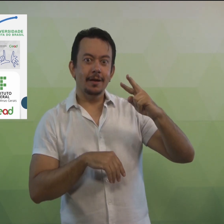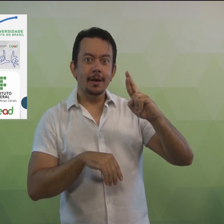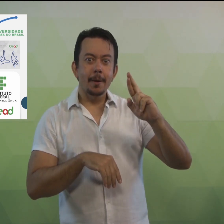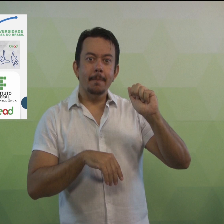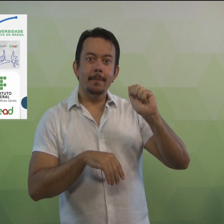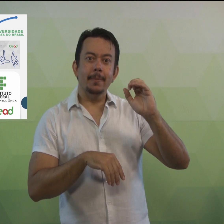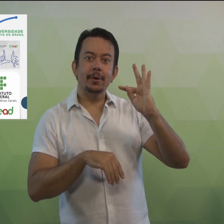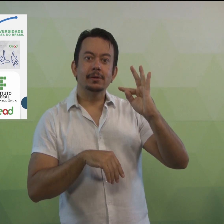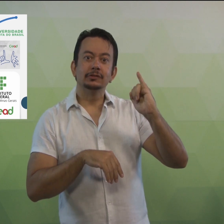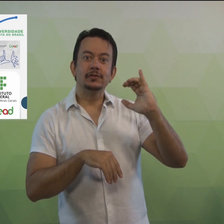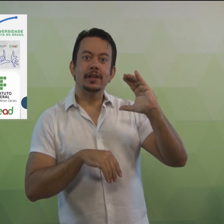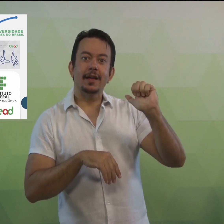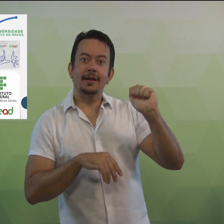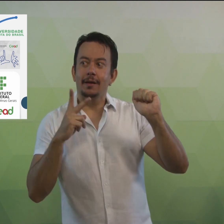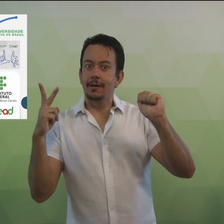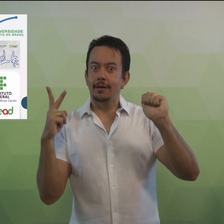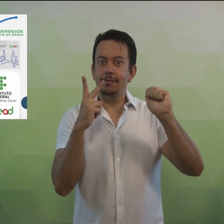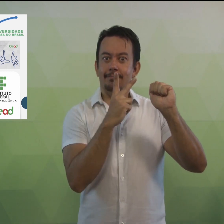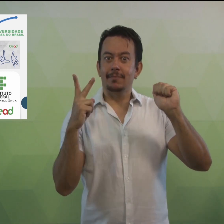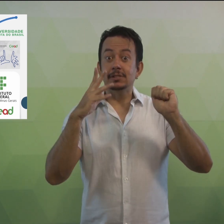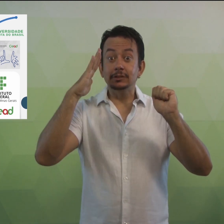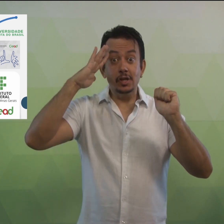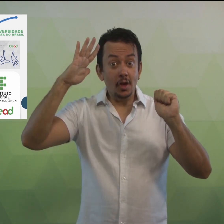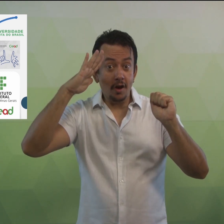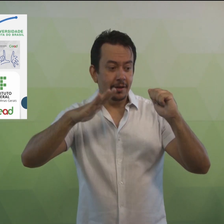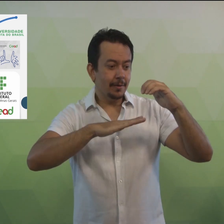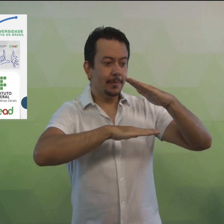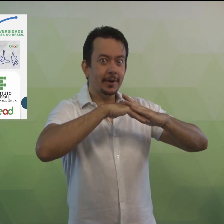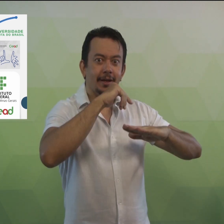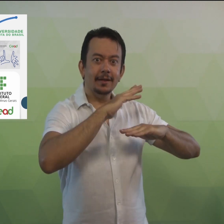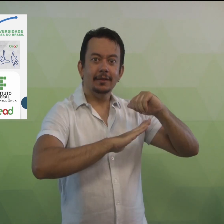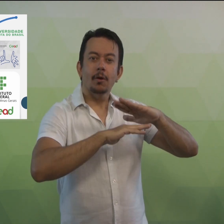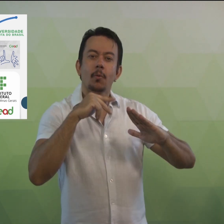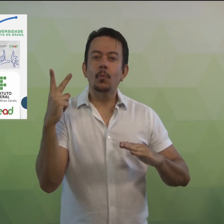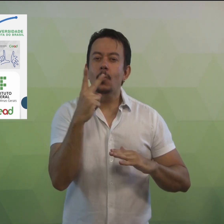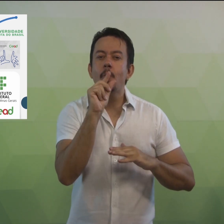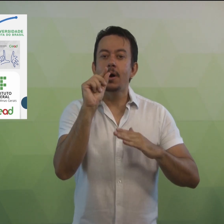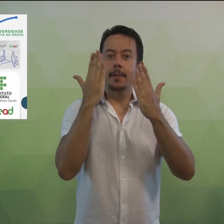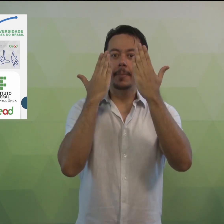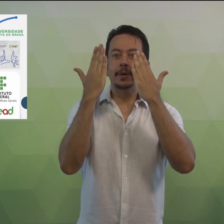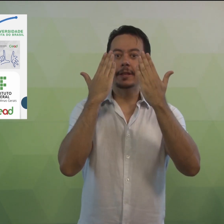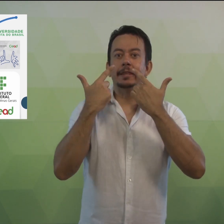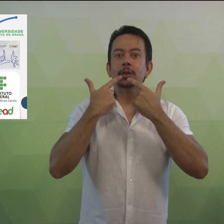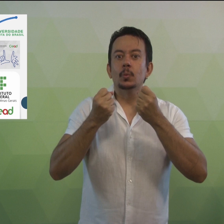e a prática. A teoria e a prática da psicolinguística.